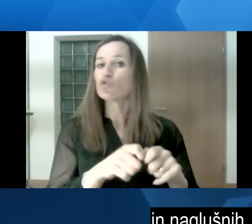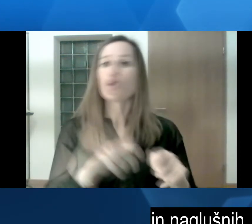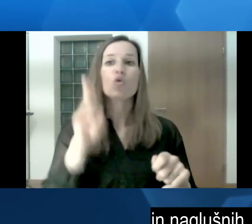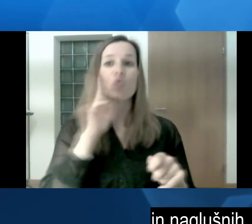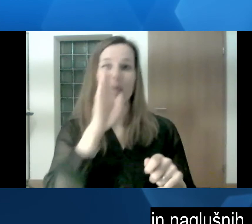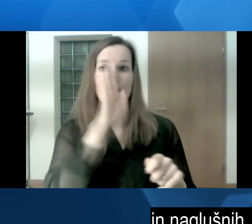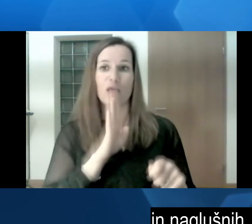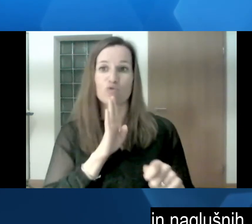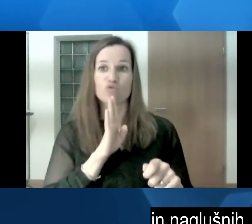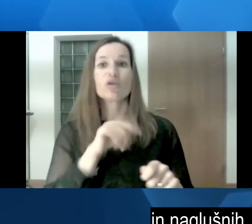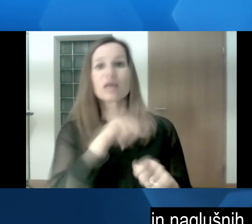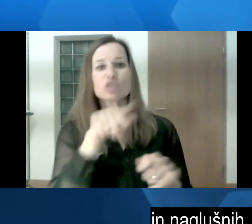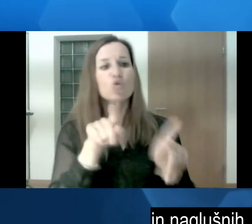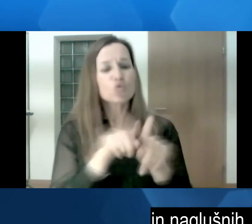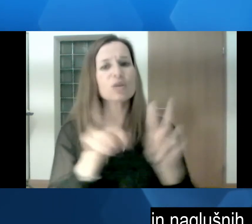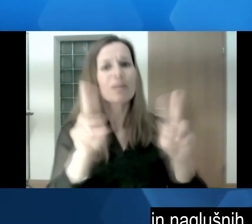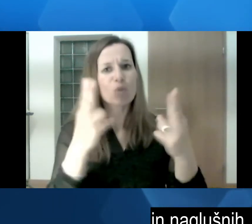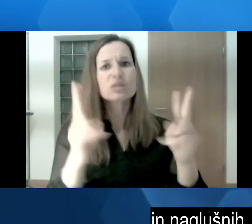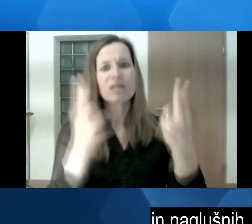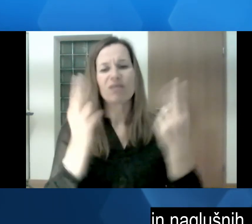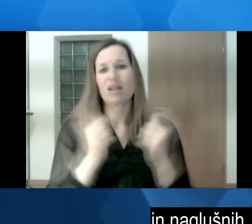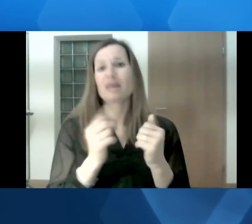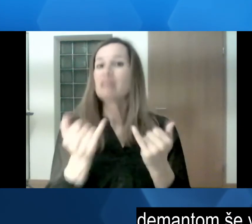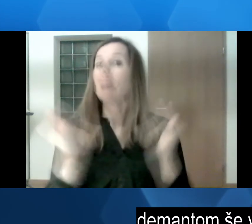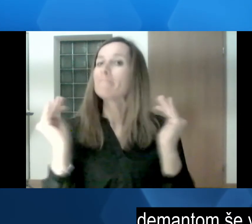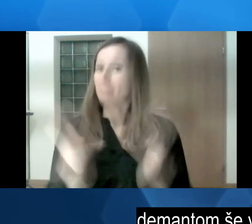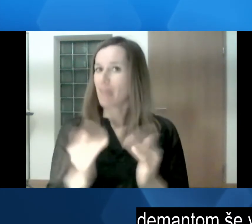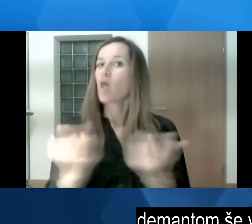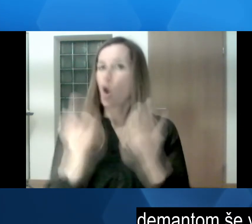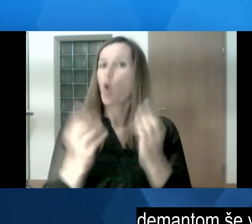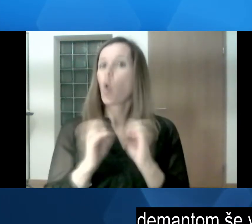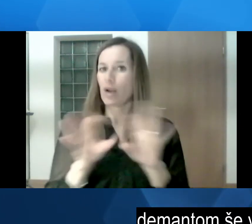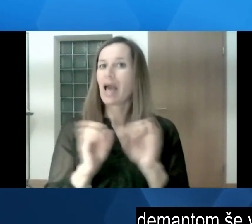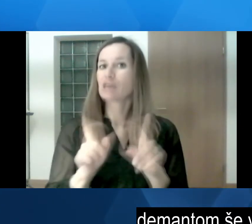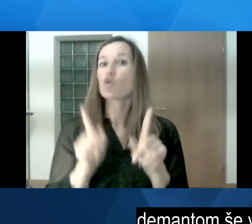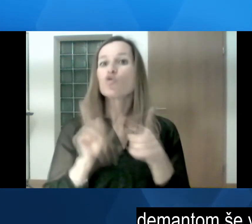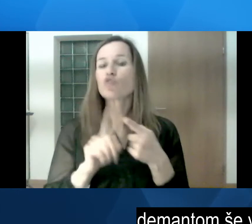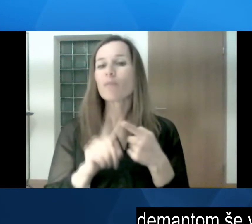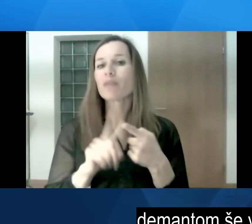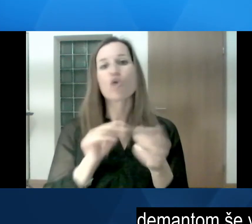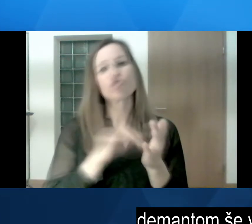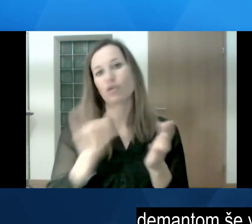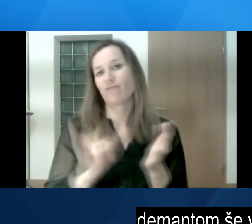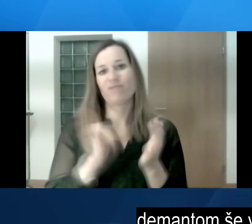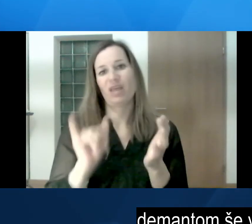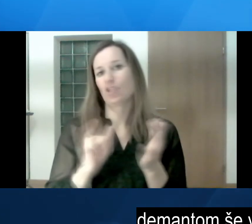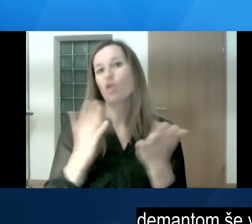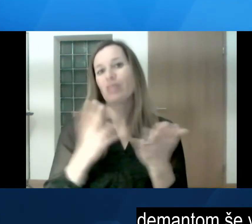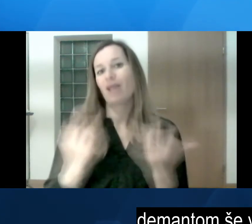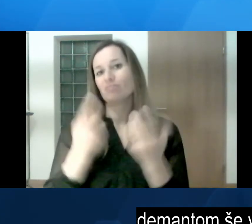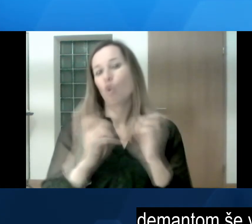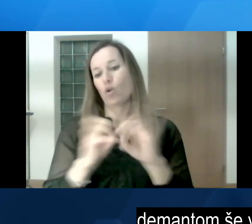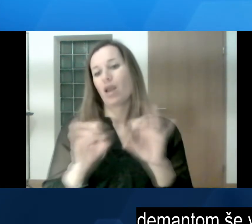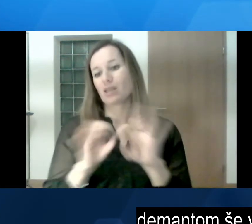tudi apelirali, manj je oglasov, čeprav kljub demantom še vedno nekaj oglasov redno